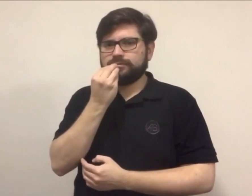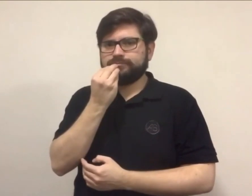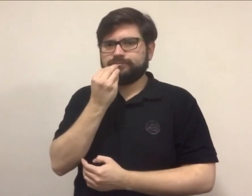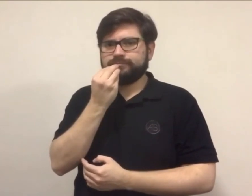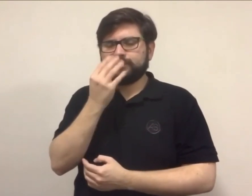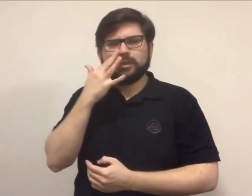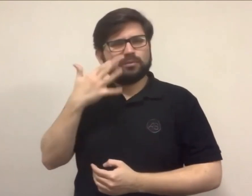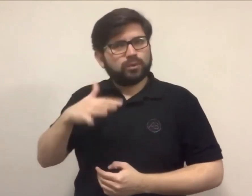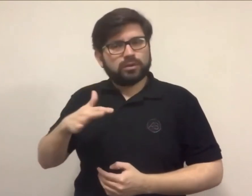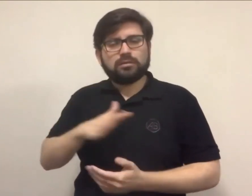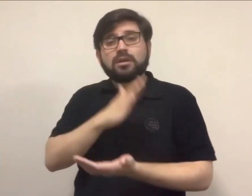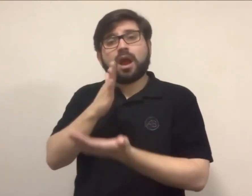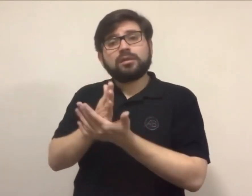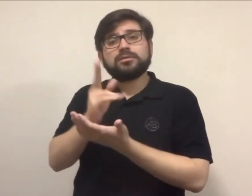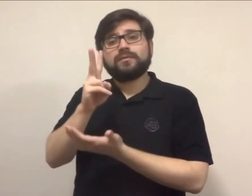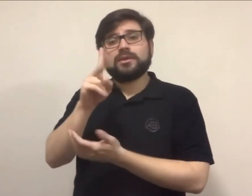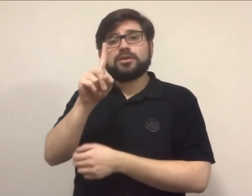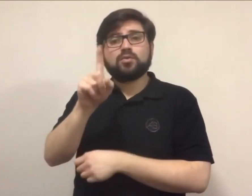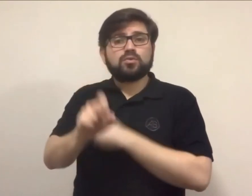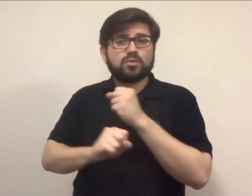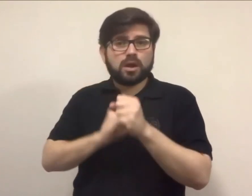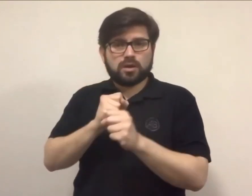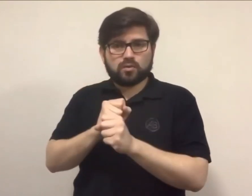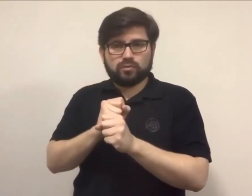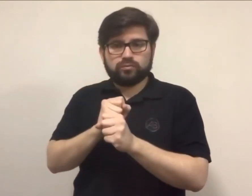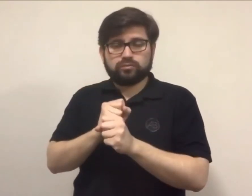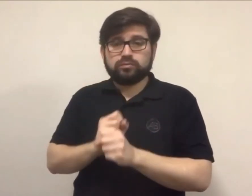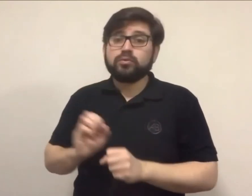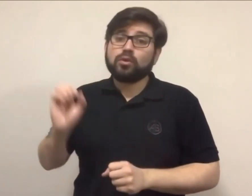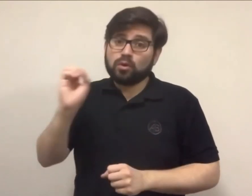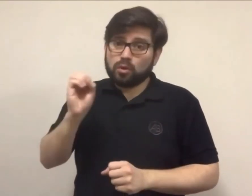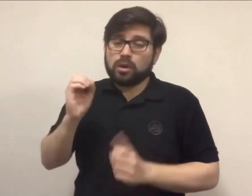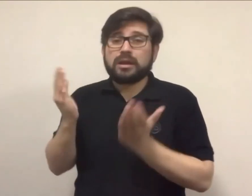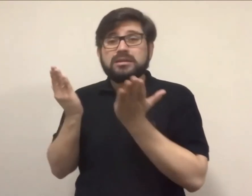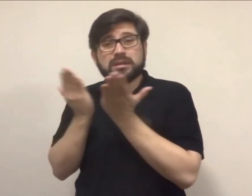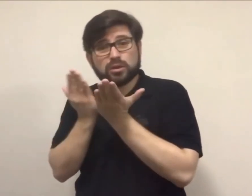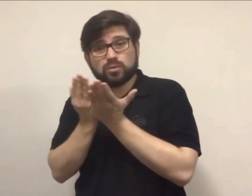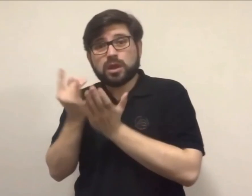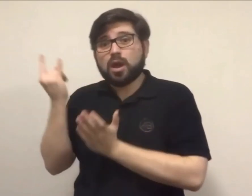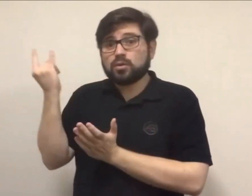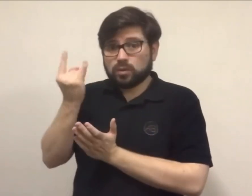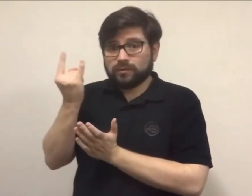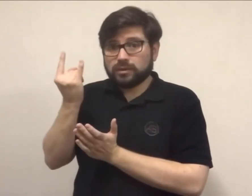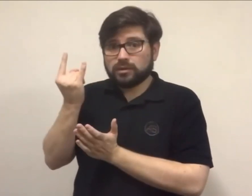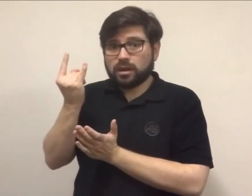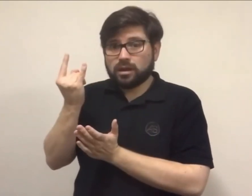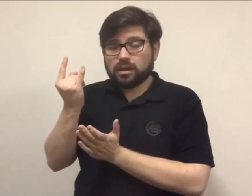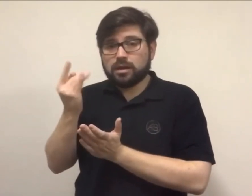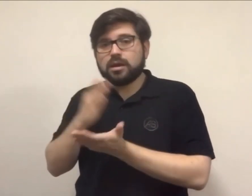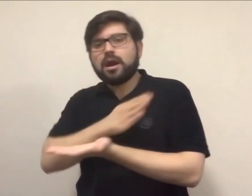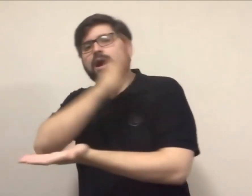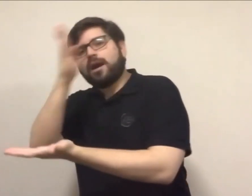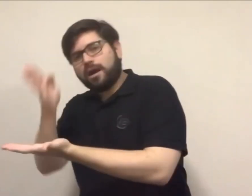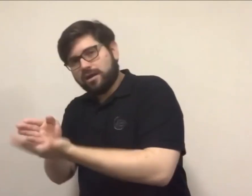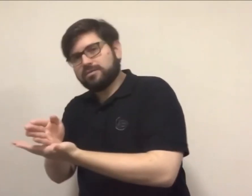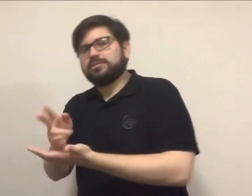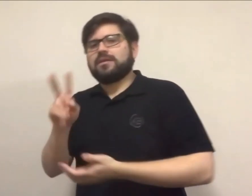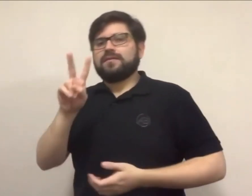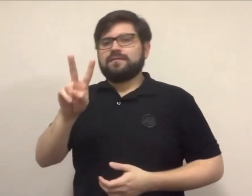Entonces, entendemos que los hijos tienen este derecho, que sus padres se encarguen de